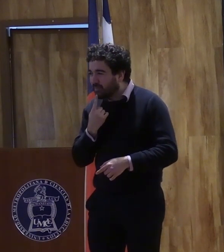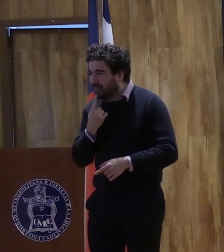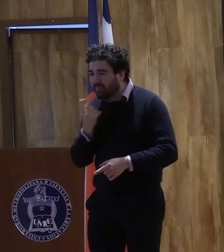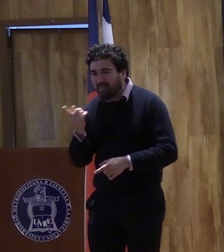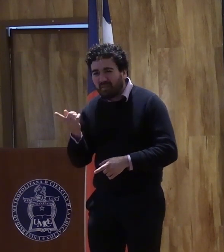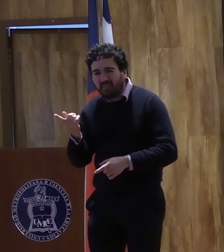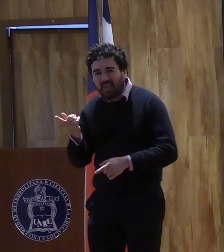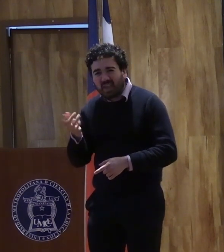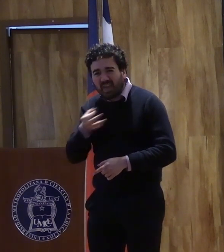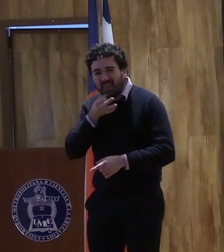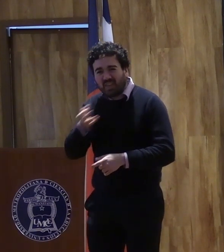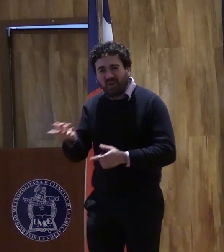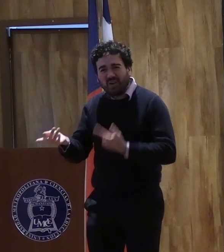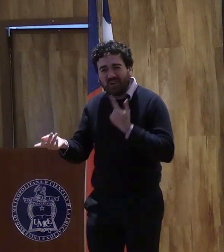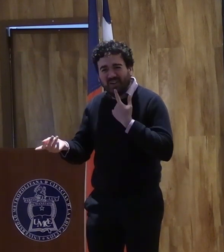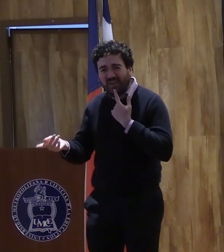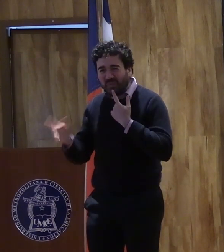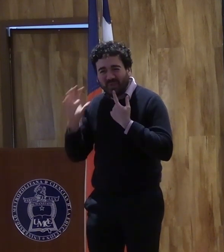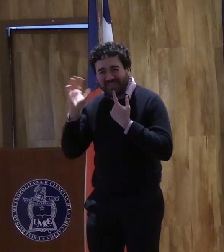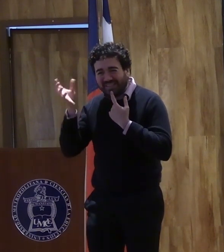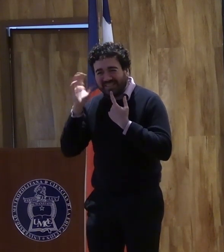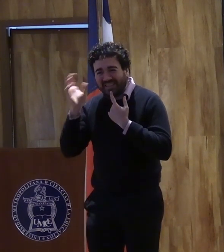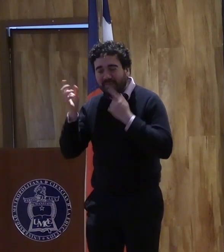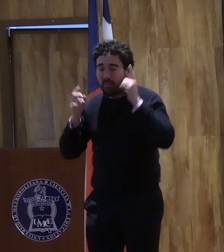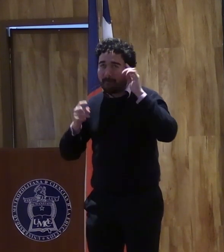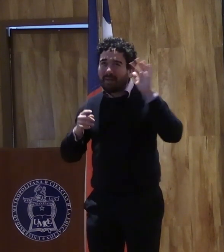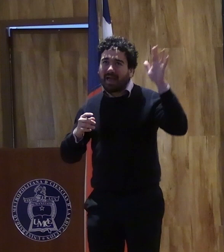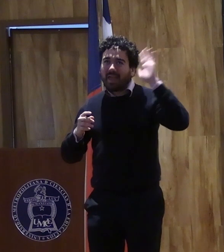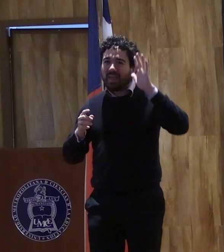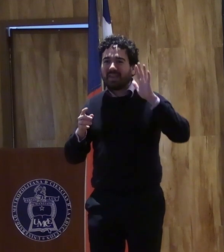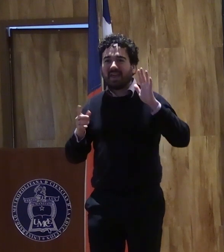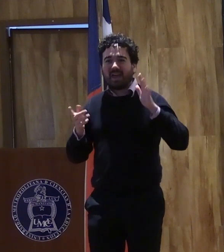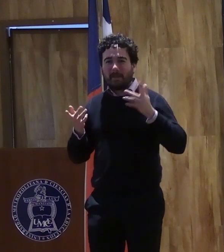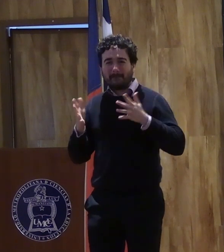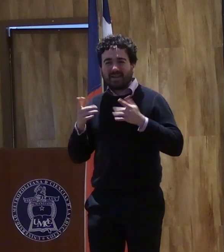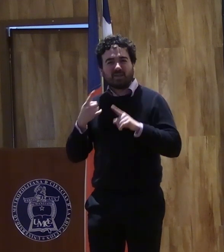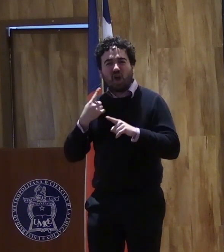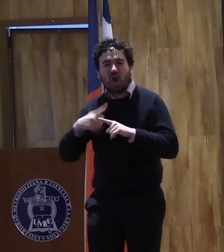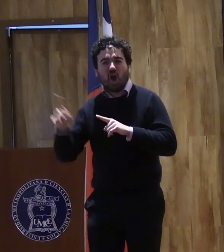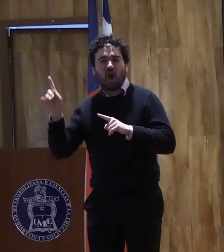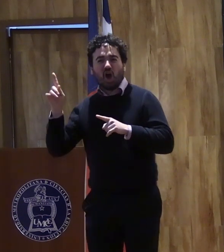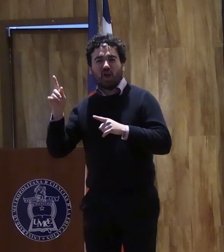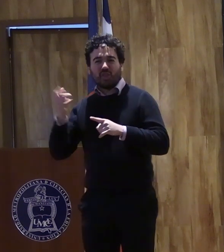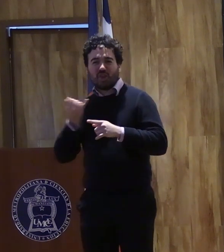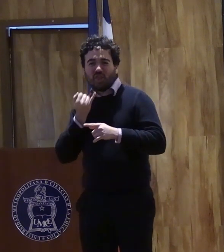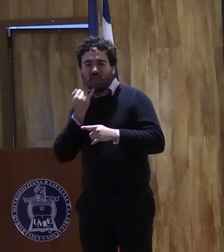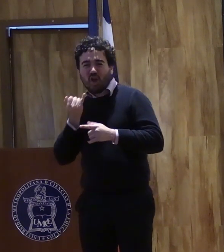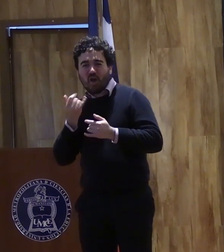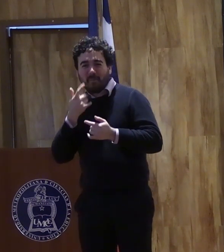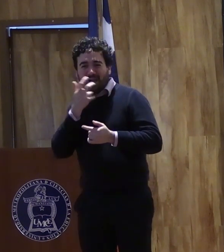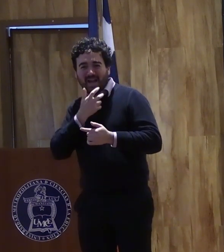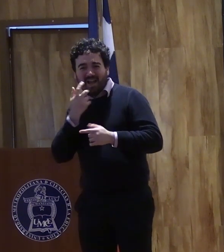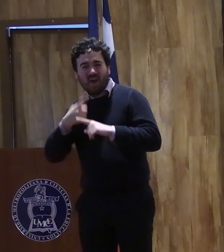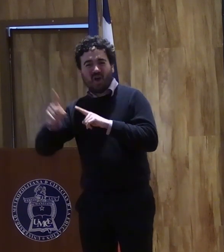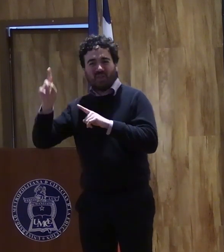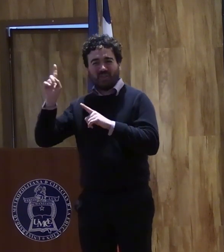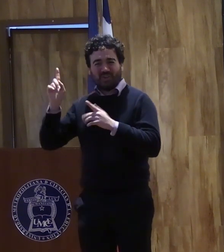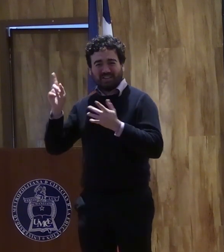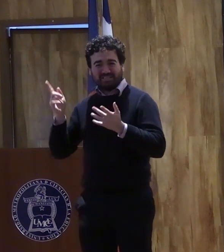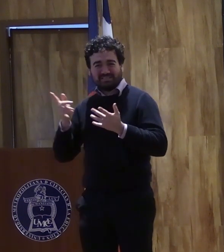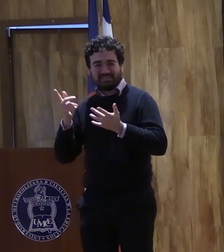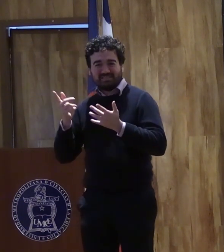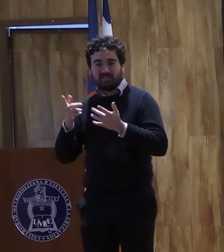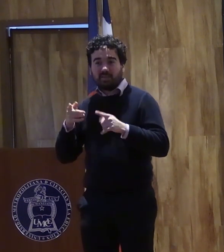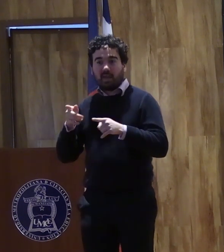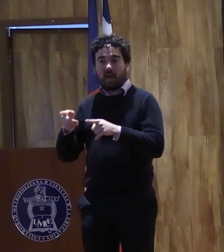que tratar de imaginarse. Vamos a tener que hacer como otro idioma. Porque ya no, es que la cuestión acá, porque con esta otra